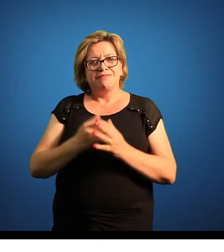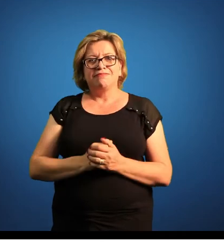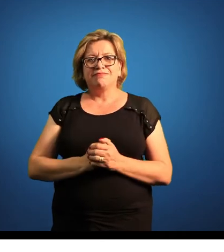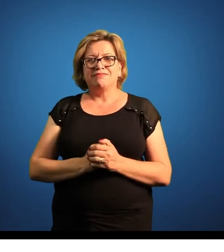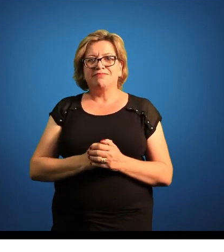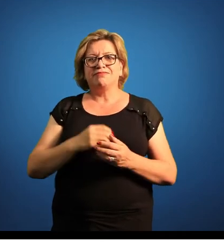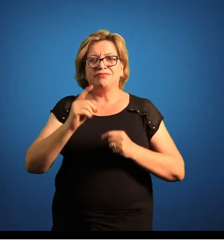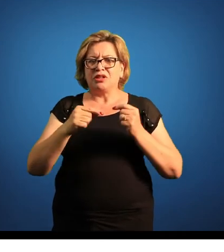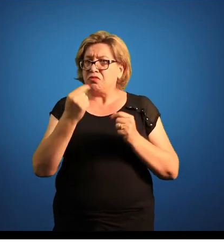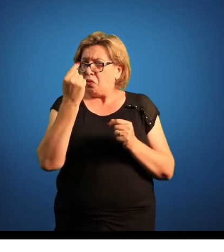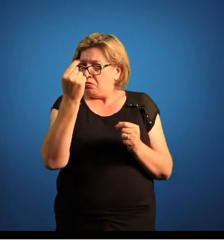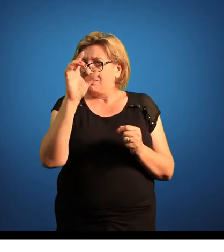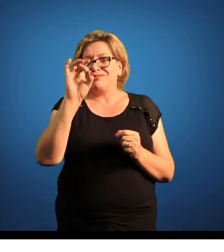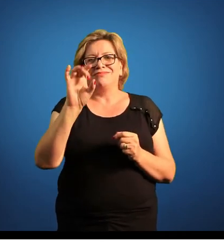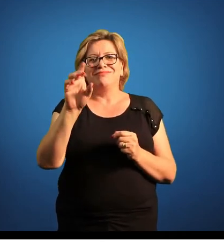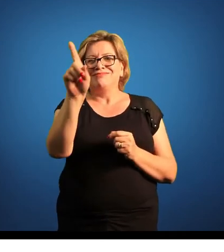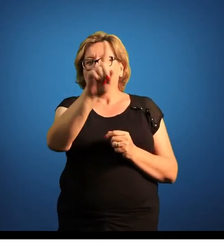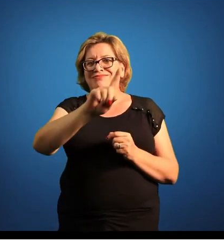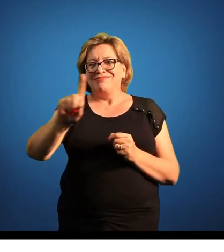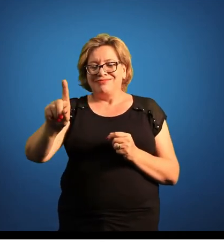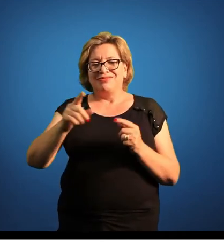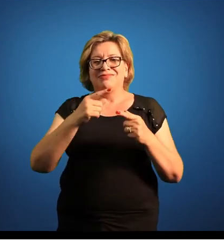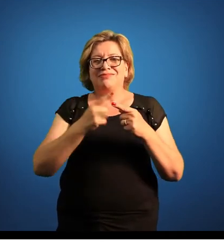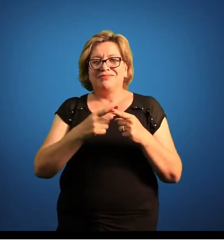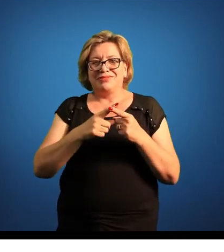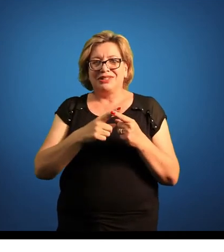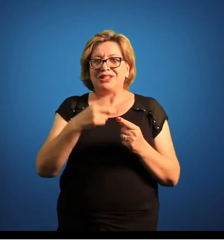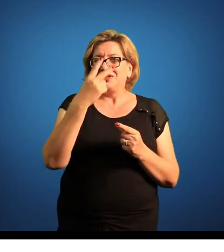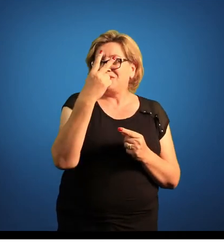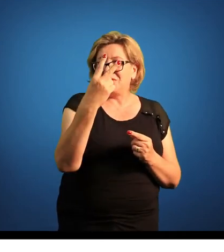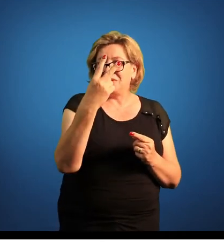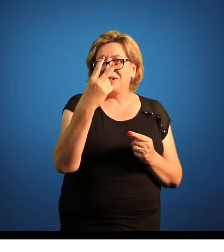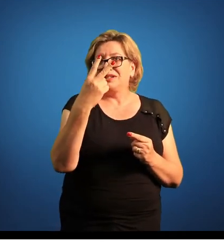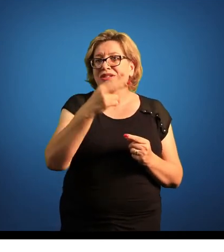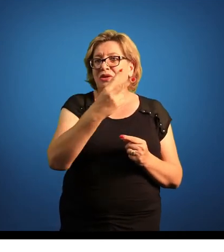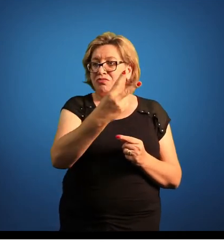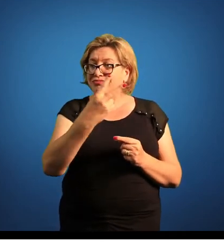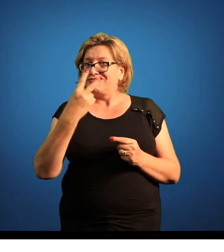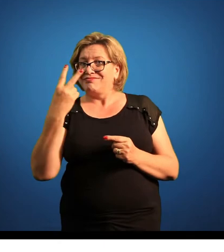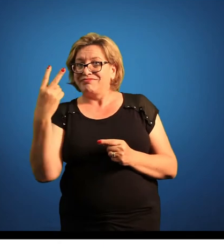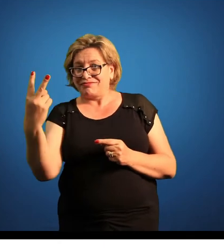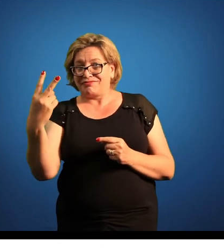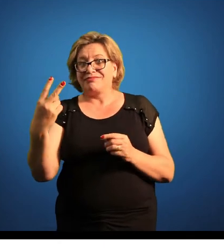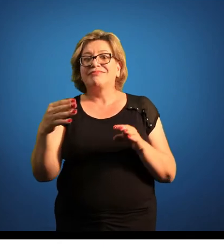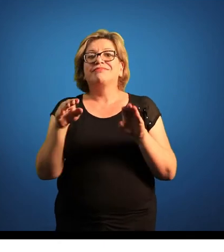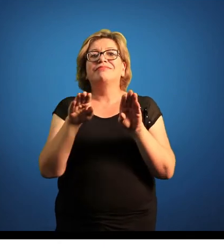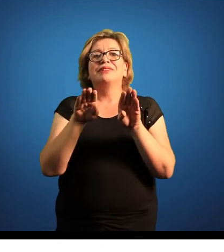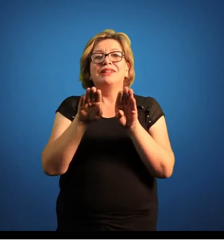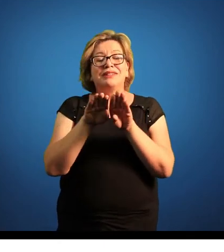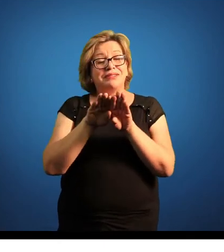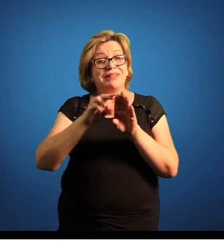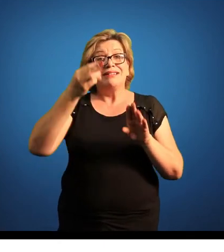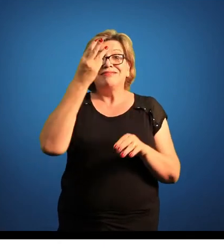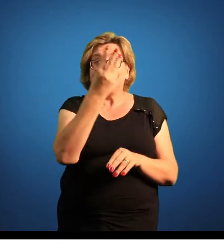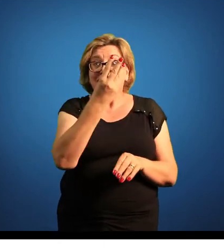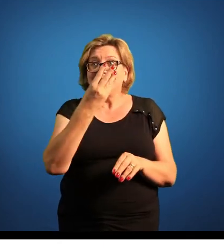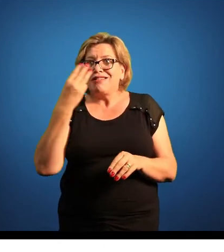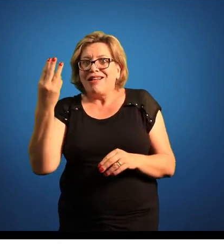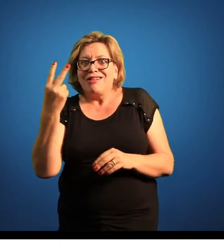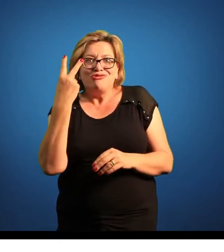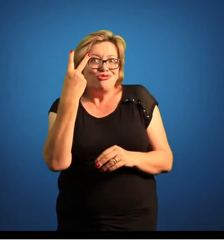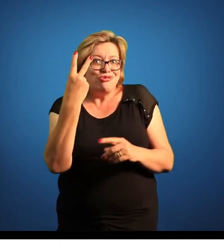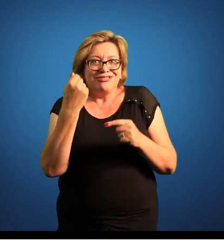caso, ela não é única. Por quê? Porque eu tenho o número 2 aparecendo duas vezes. E tenho o número 3